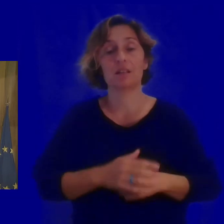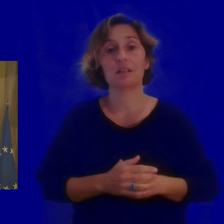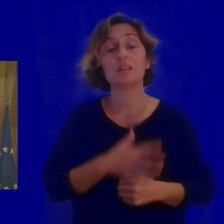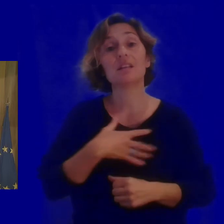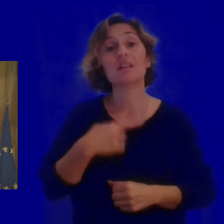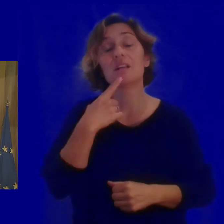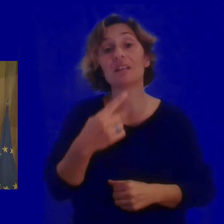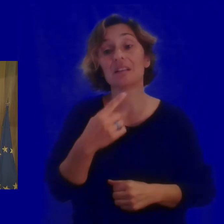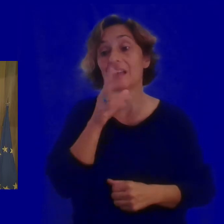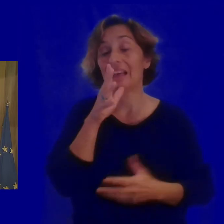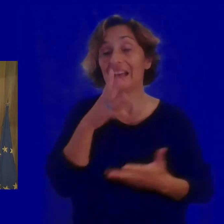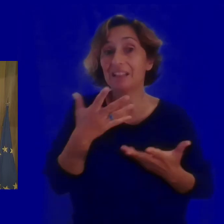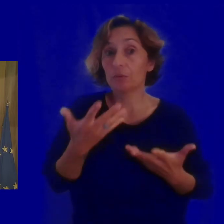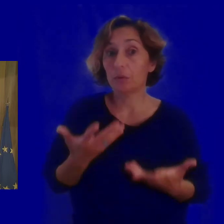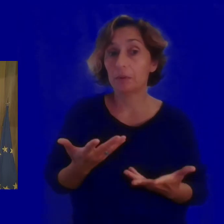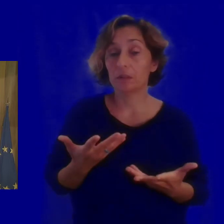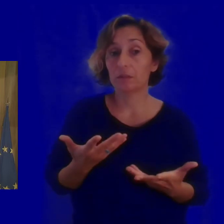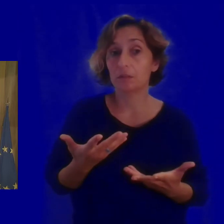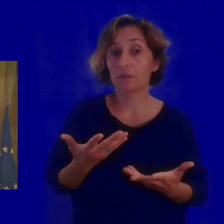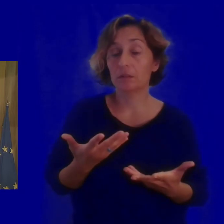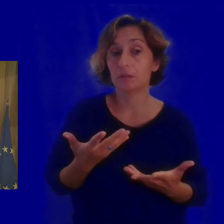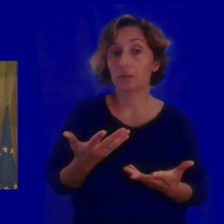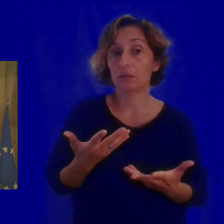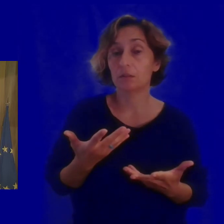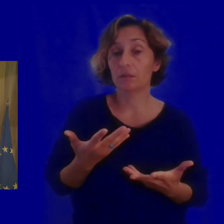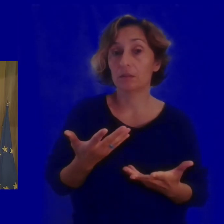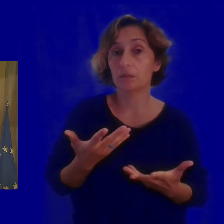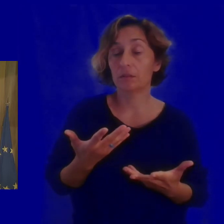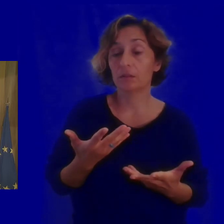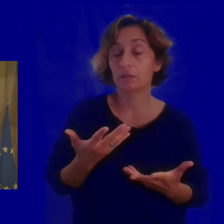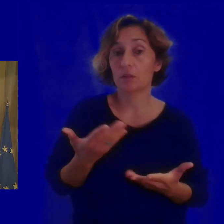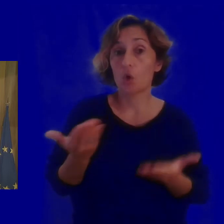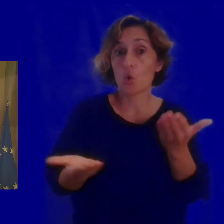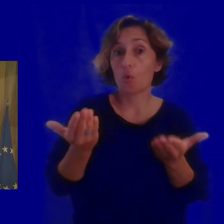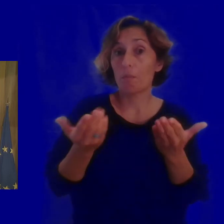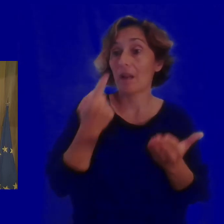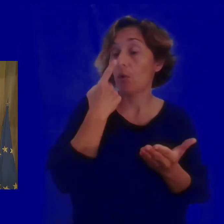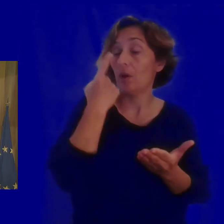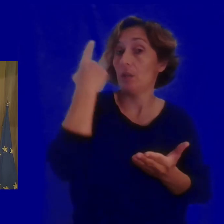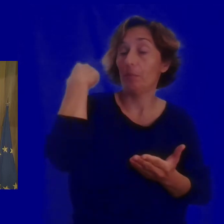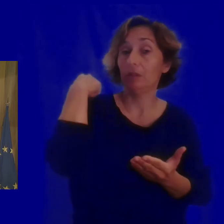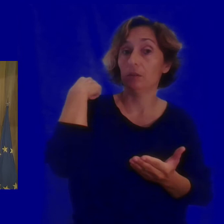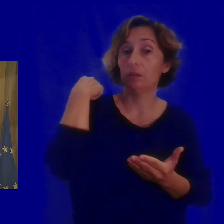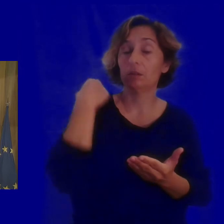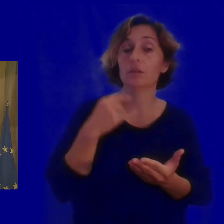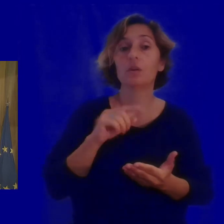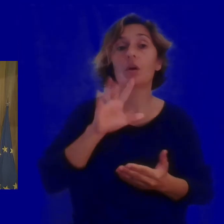a estas alturas de temporada respecto a la temporada pasada un